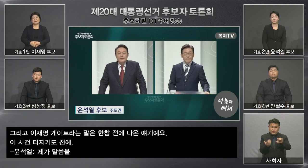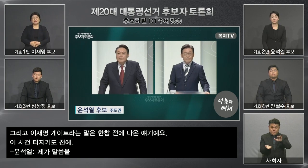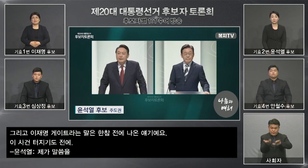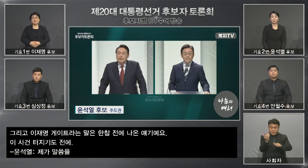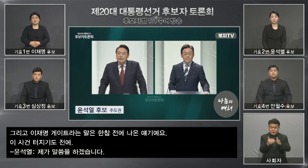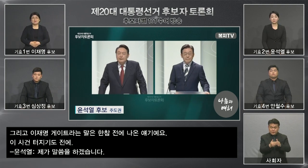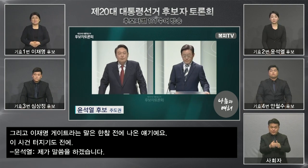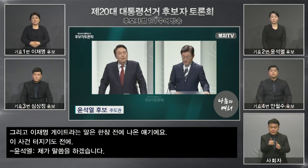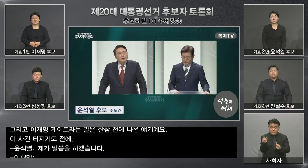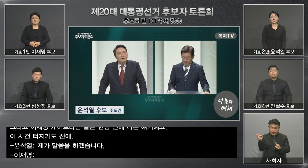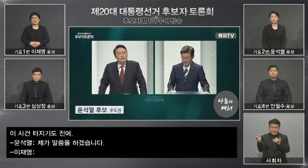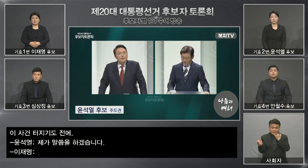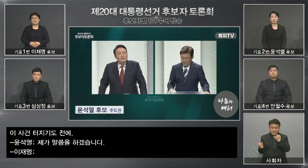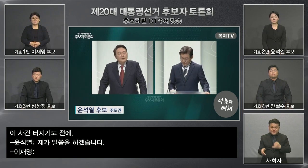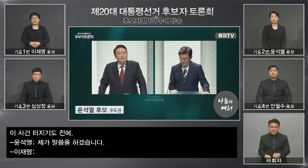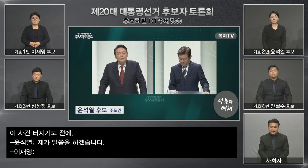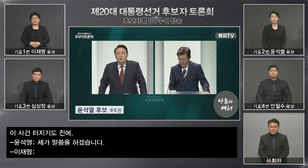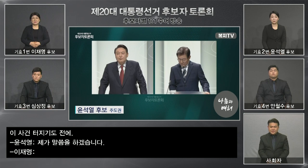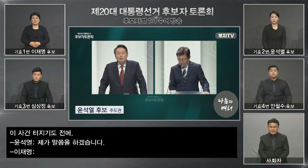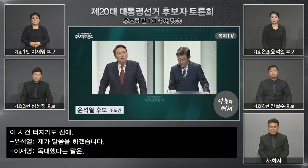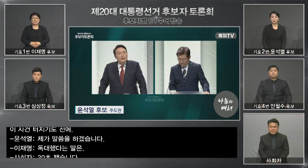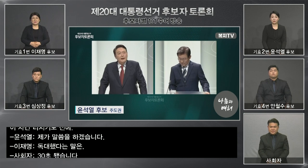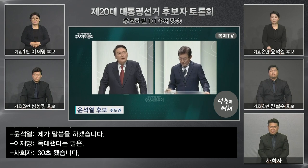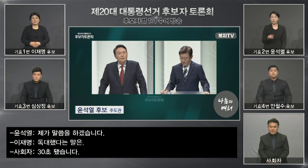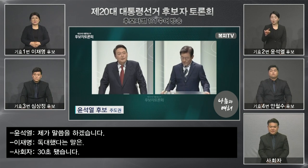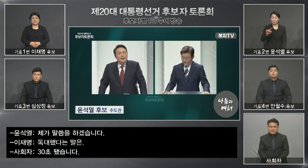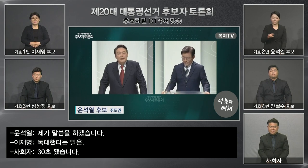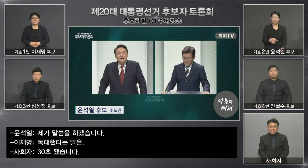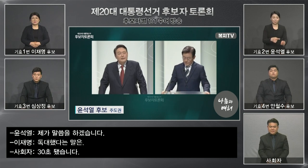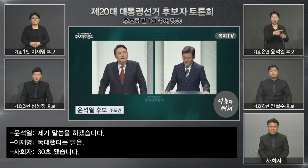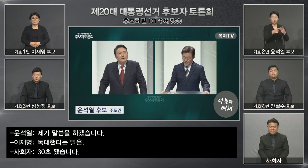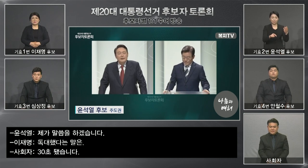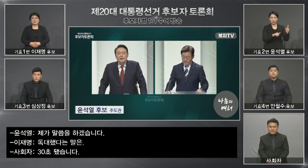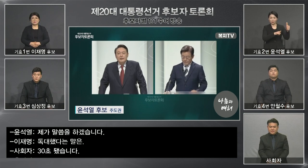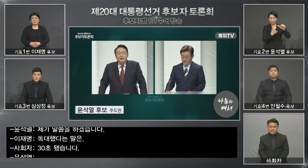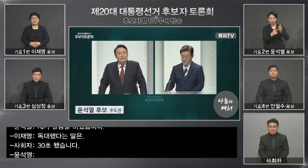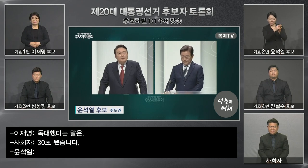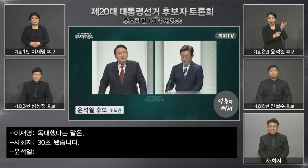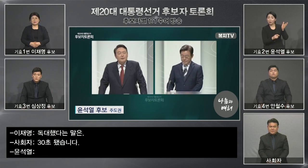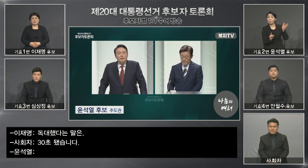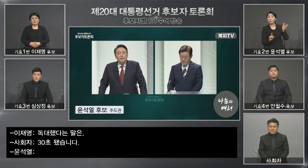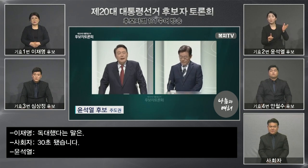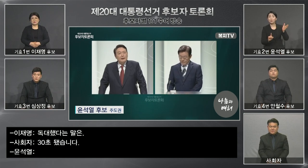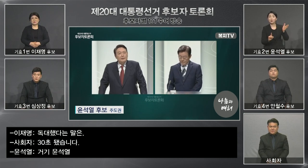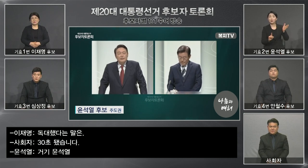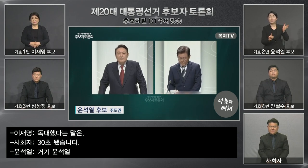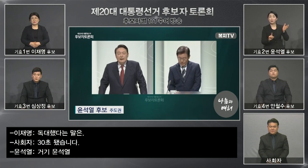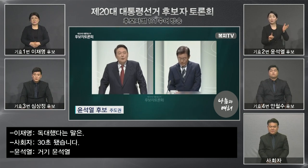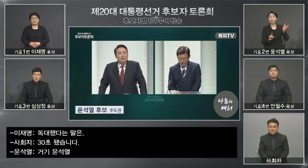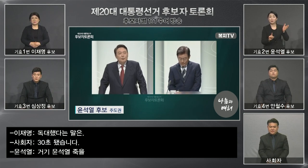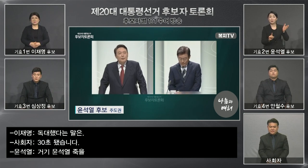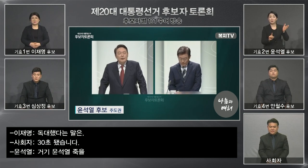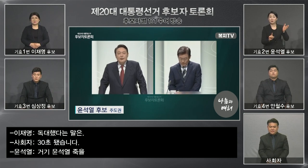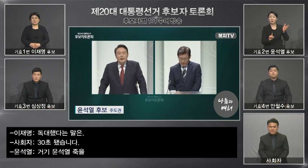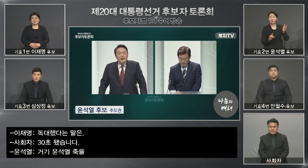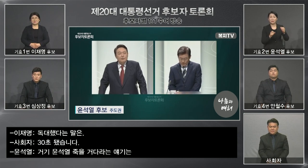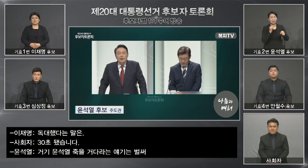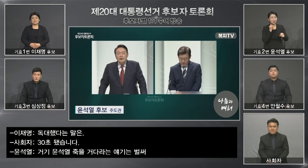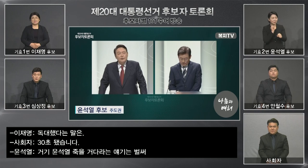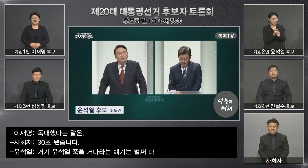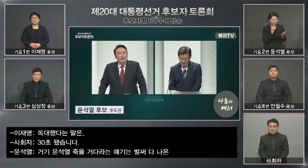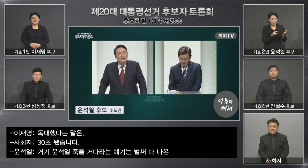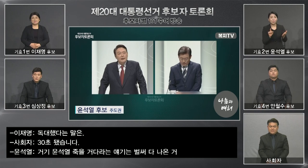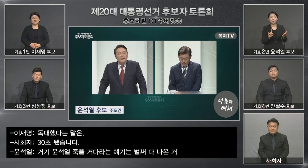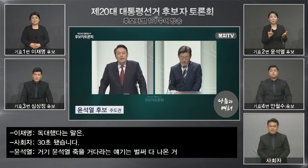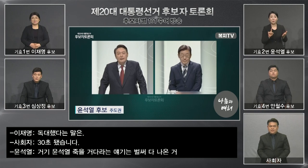거기 윤석열 죽을 거다라고 하는 얘기는 벌써 다 나온 거 보면은 제가